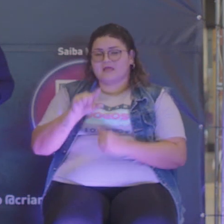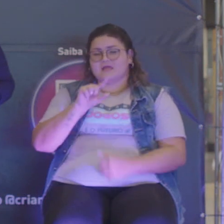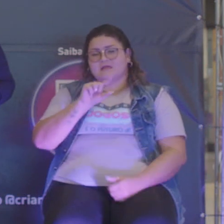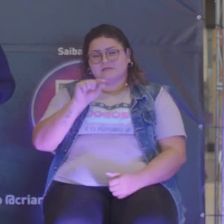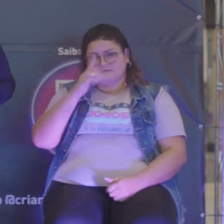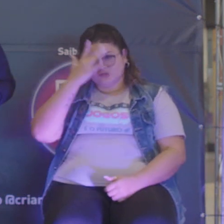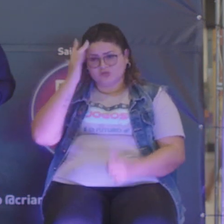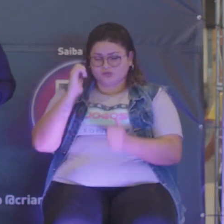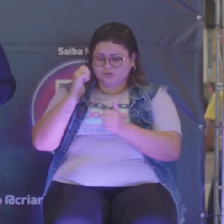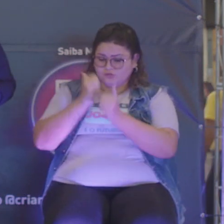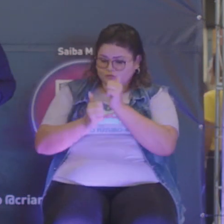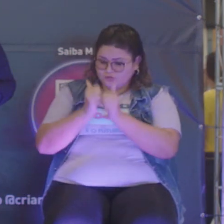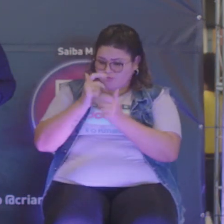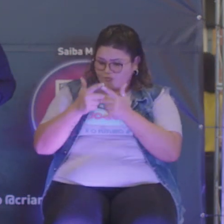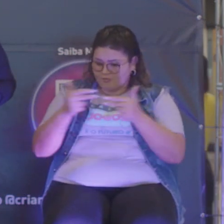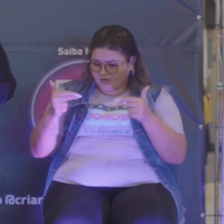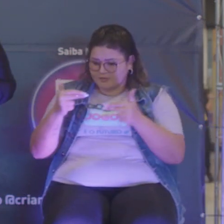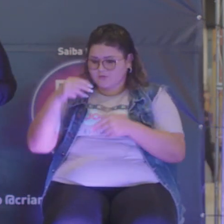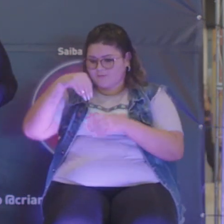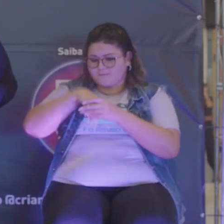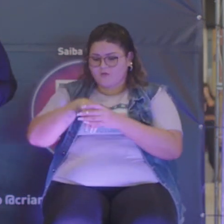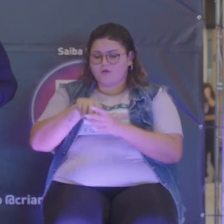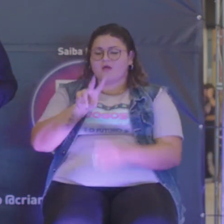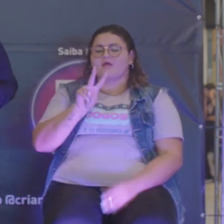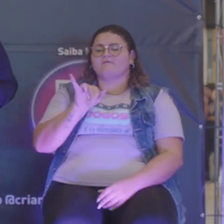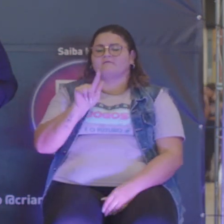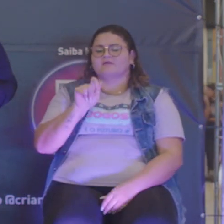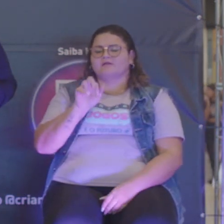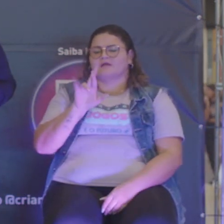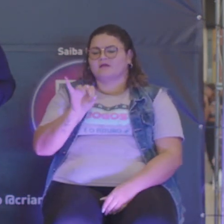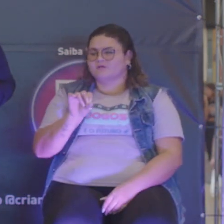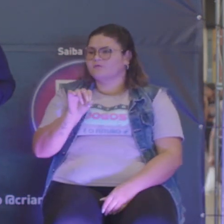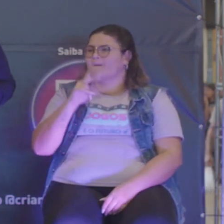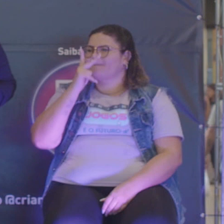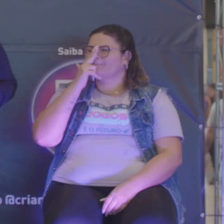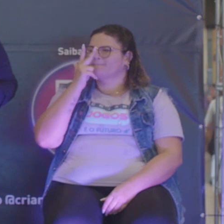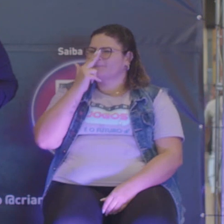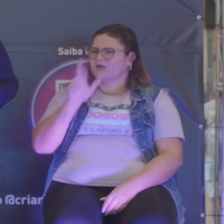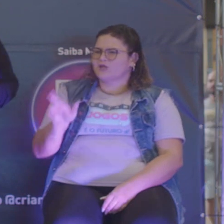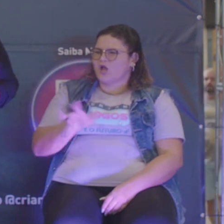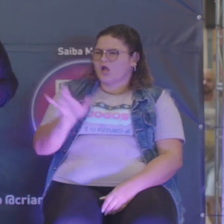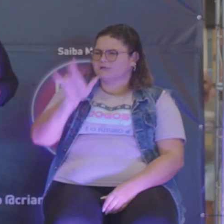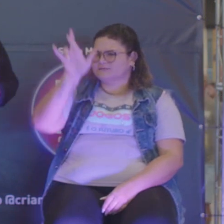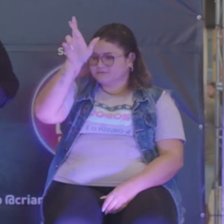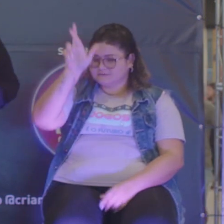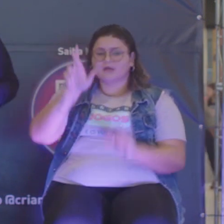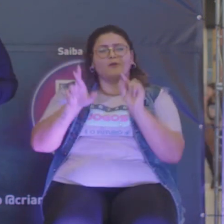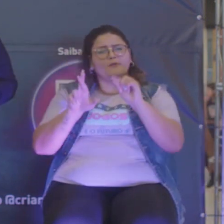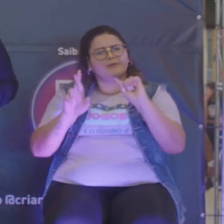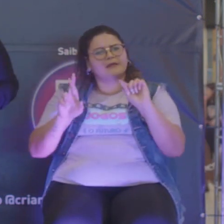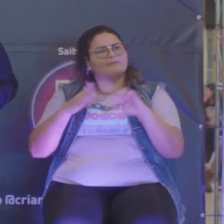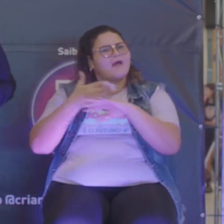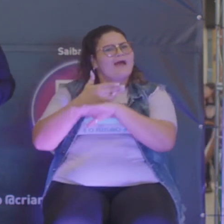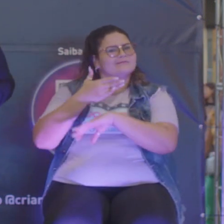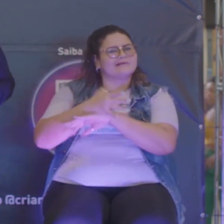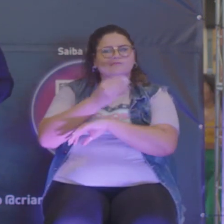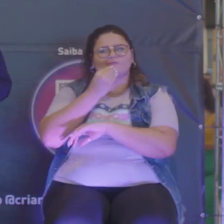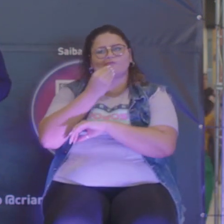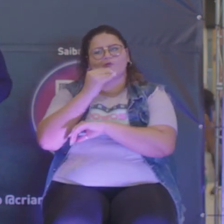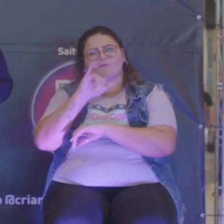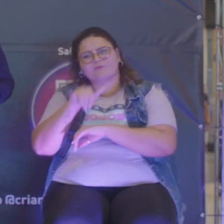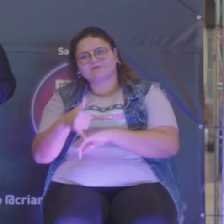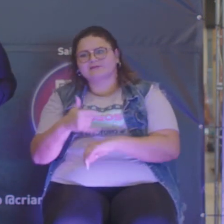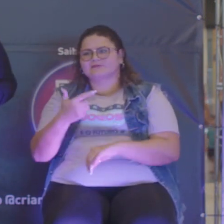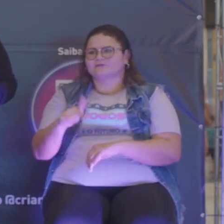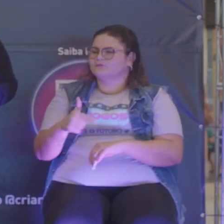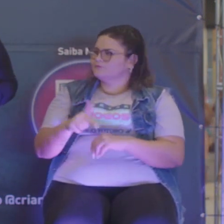uma pessoa PSD que mora em Vigário Geral. Então é um lugar, assim, que a gente sabe que não tem tanto acesso, tanta oportunidade. Então, olha como que